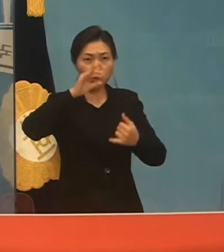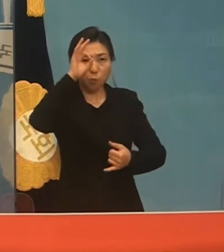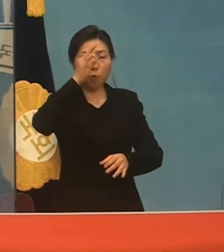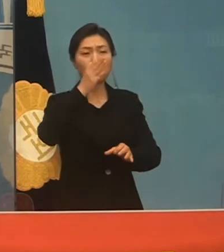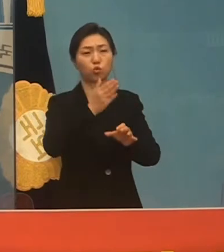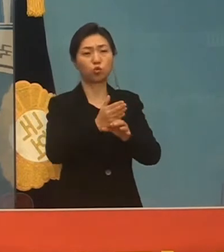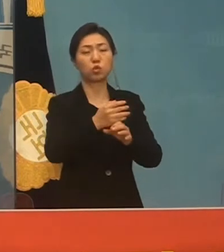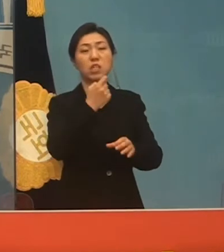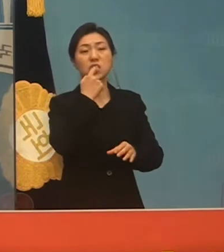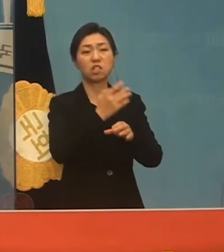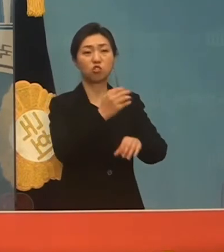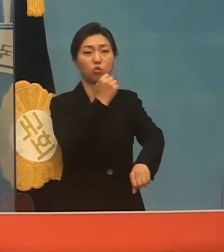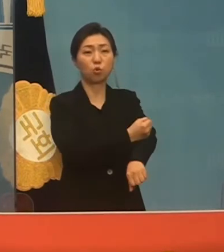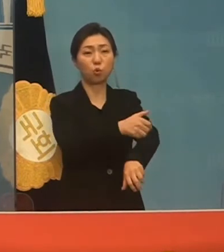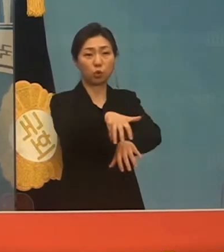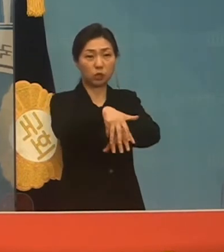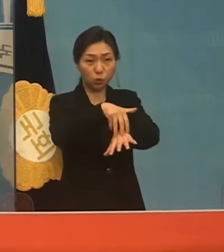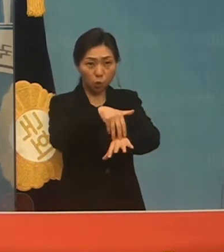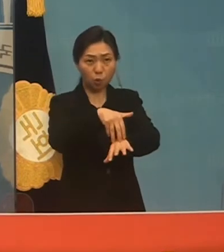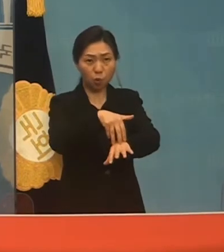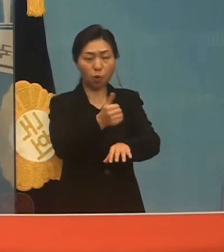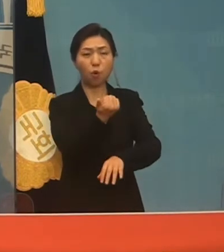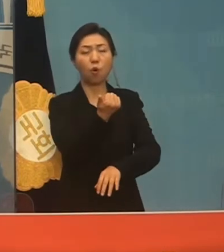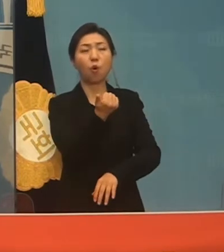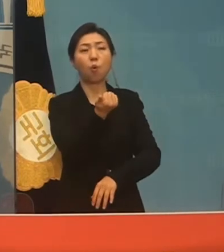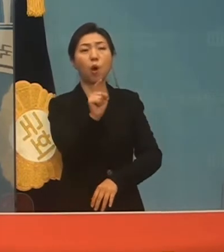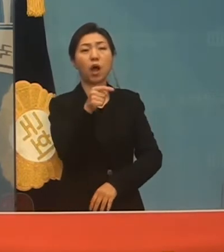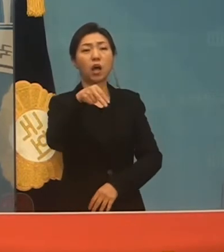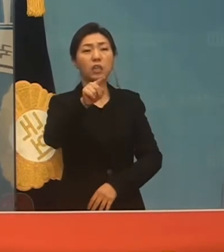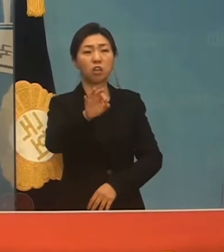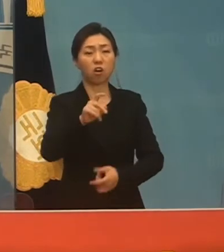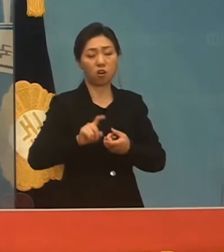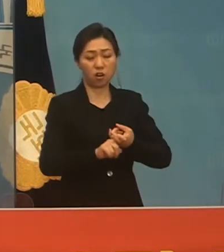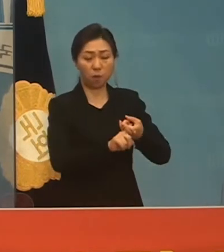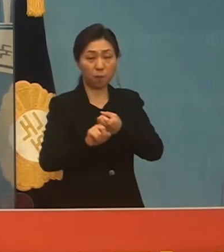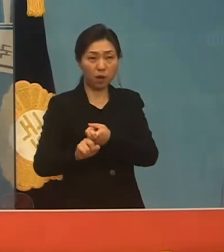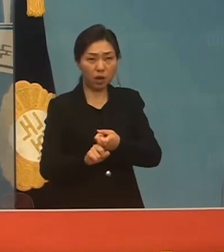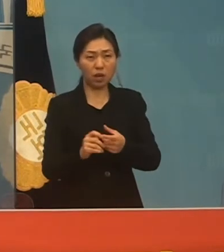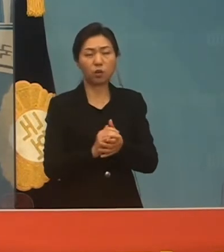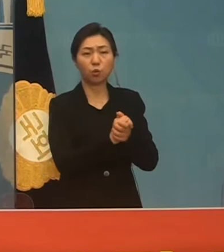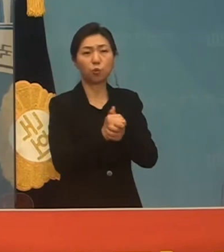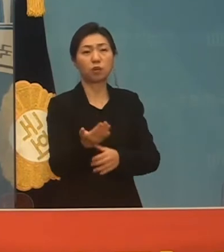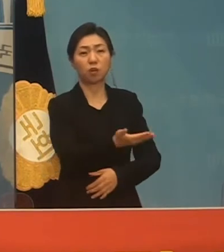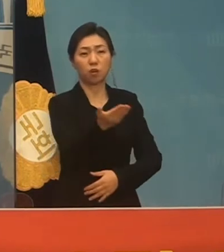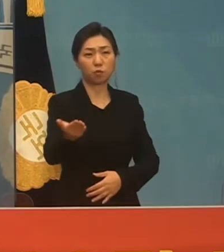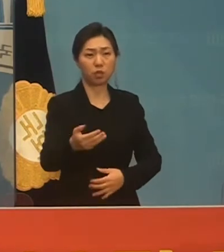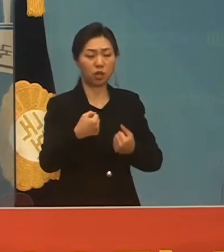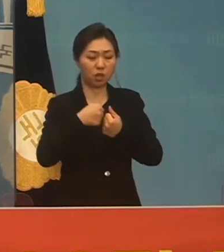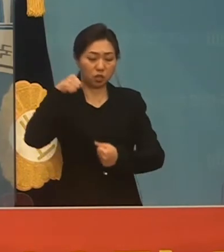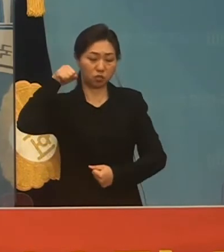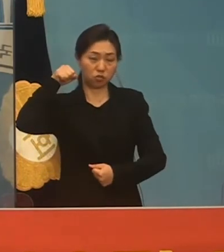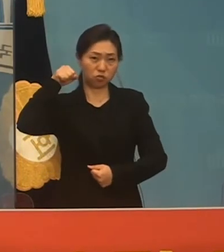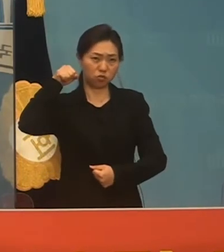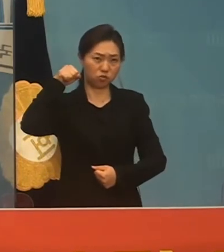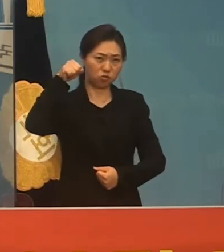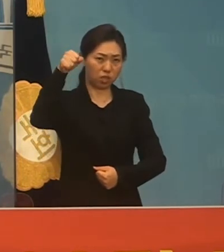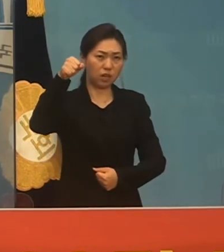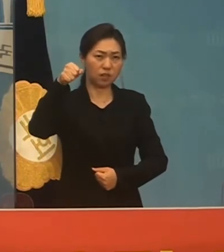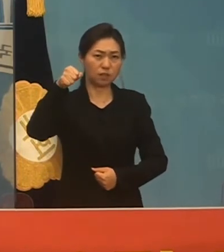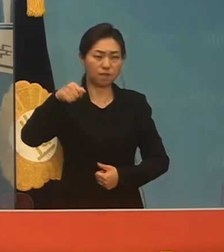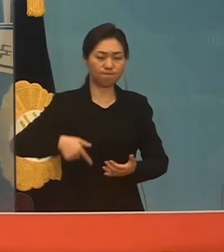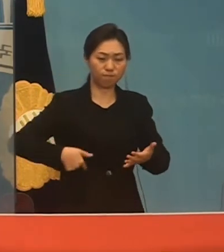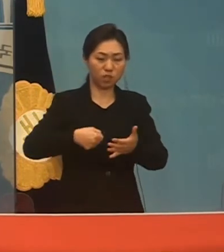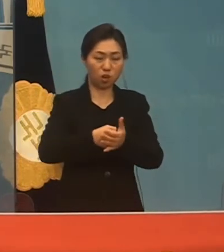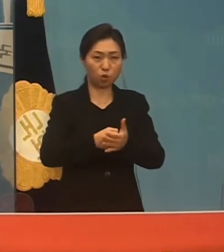계실 민주노총과 화성연맹의 동지들께 투쟁 승리의 계를 담아